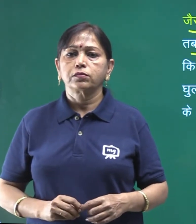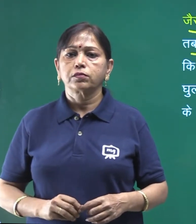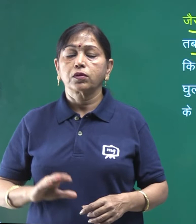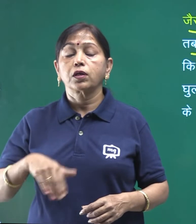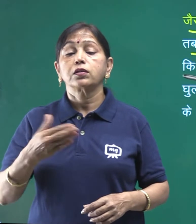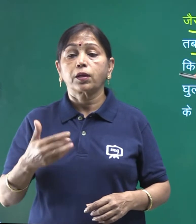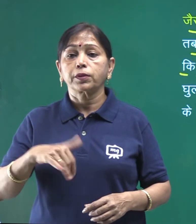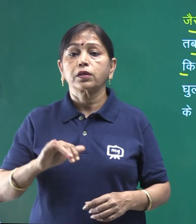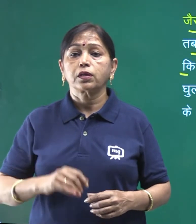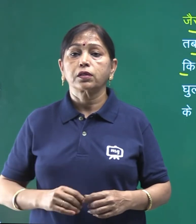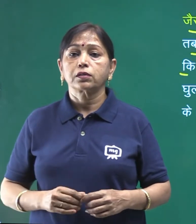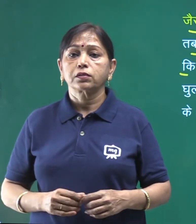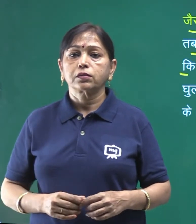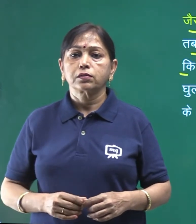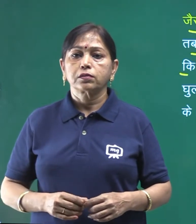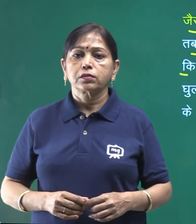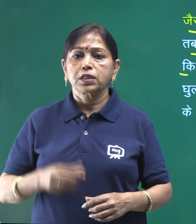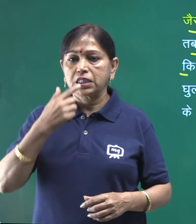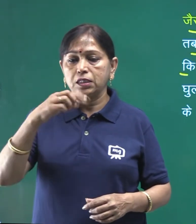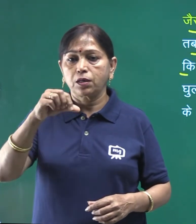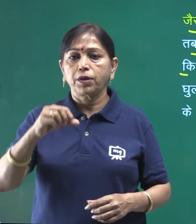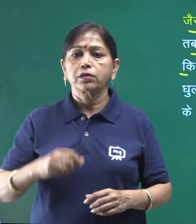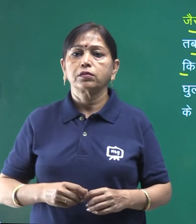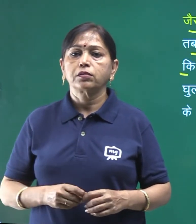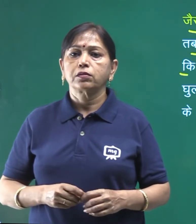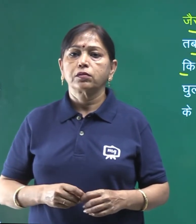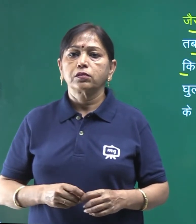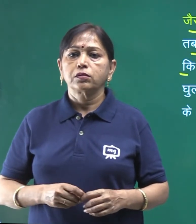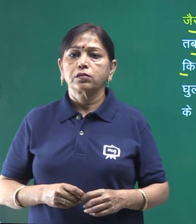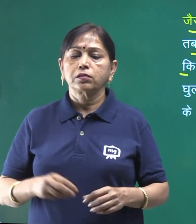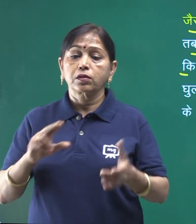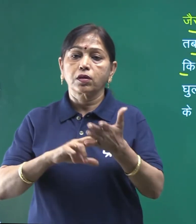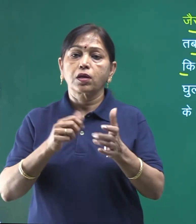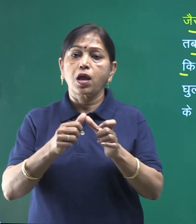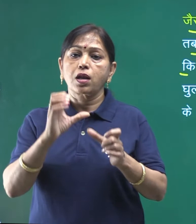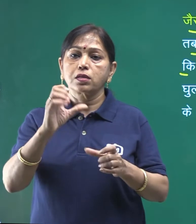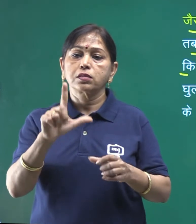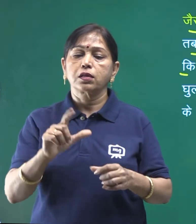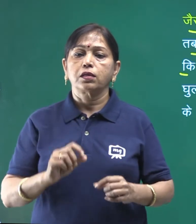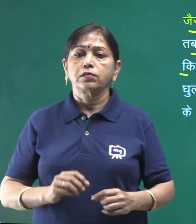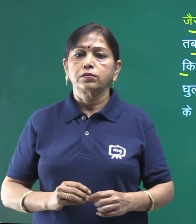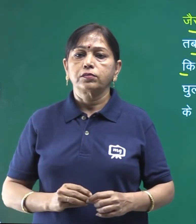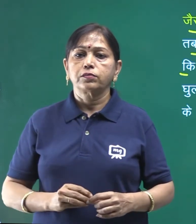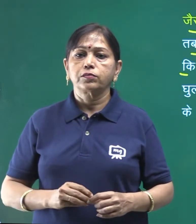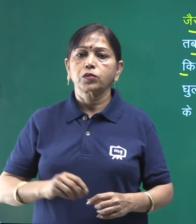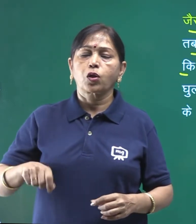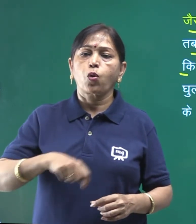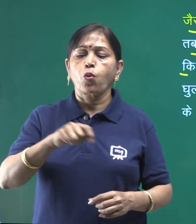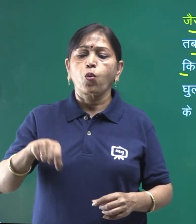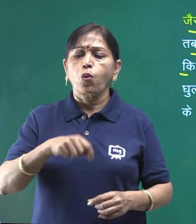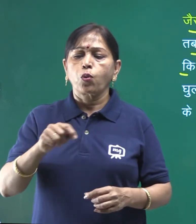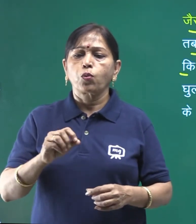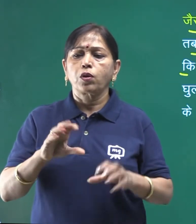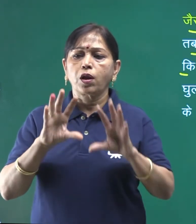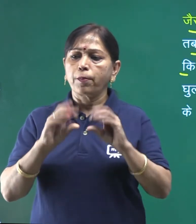जब तक कि नमक सोडियम क्लोराइड घुलना बंद न कर